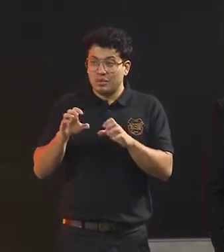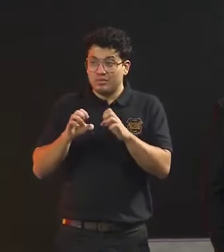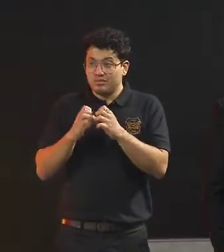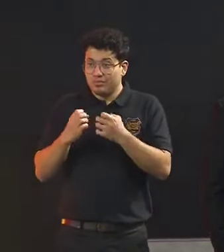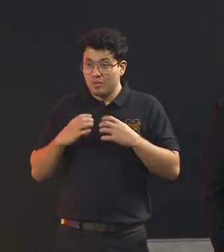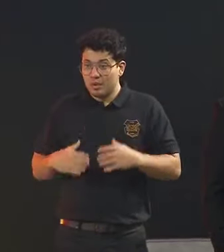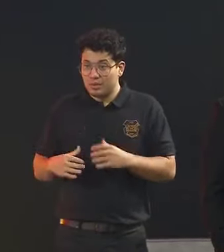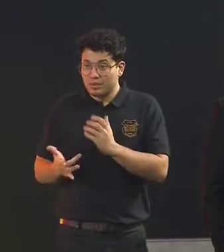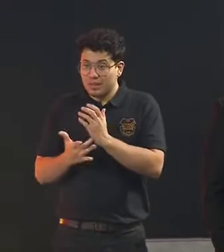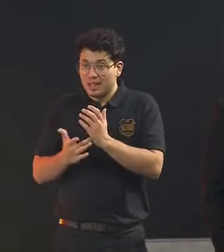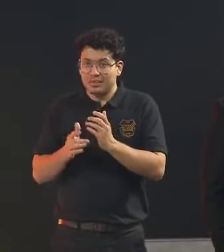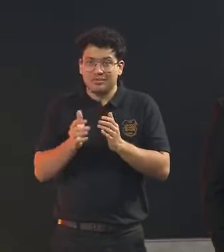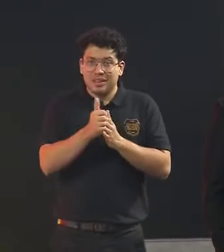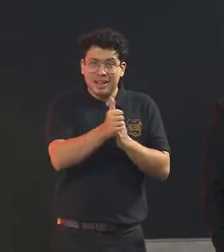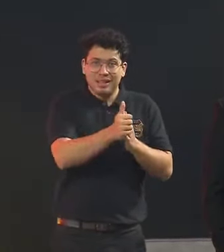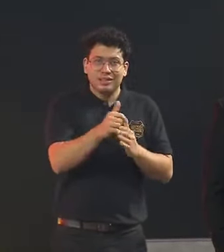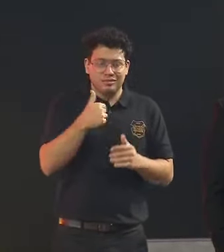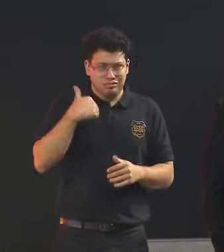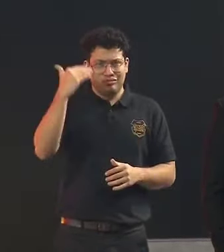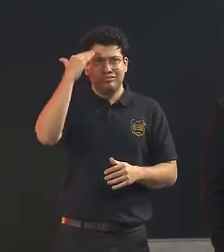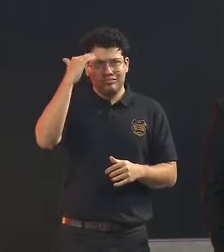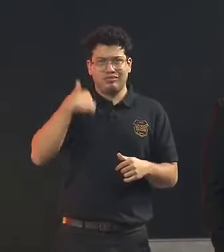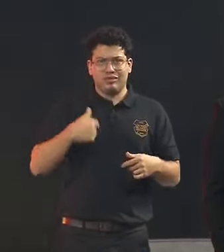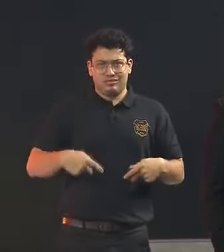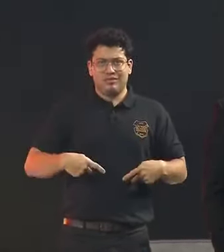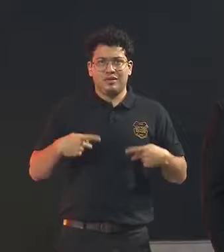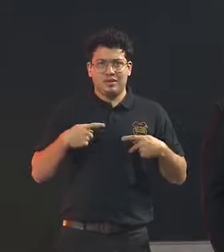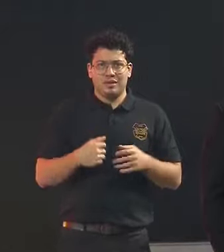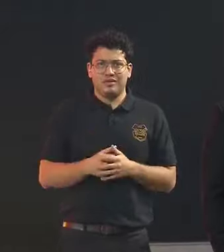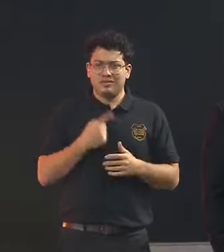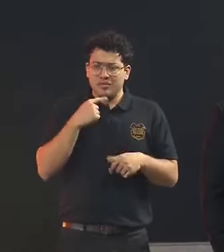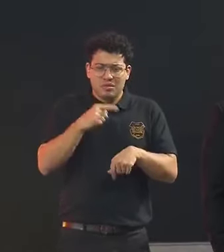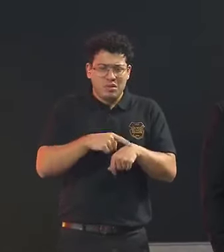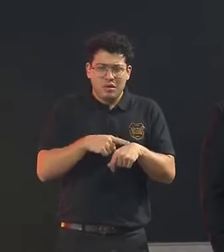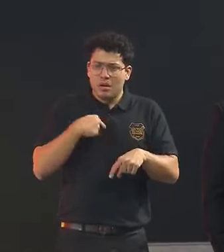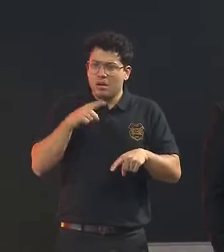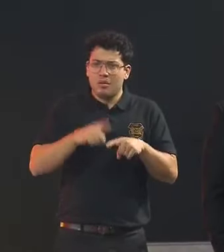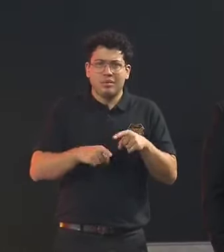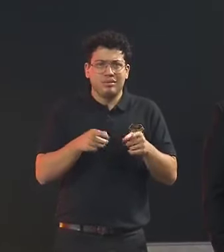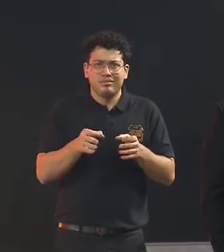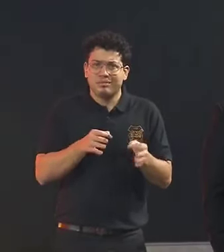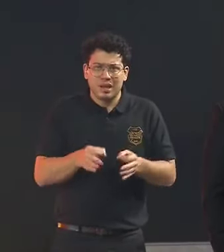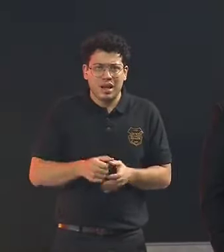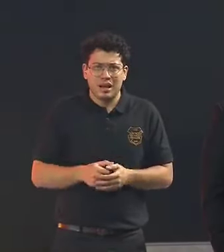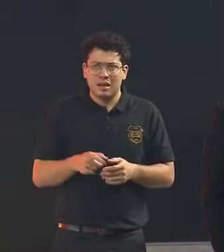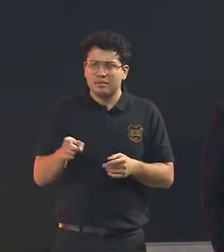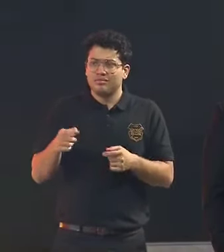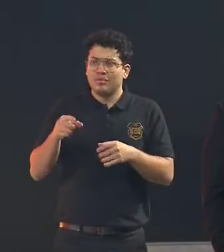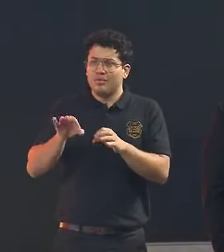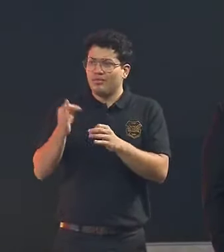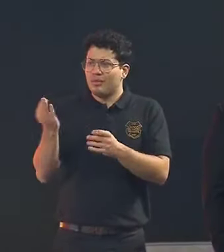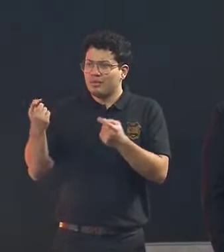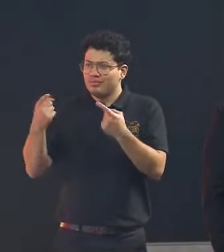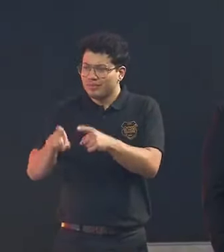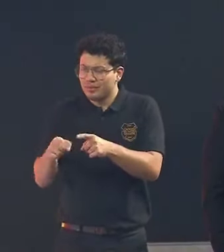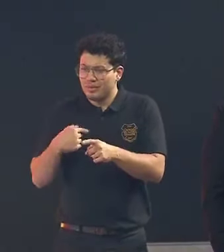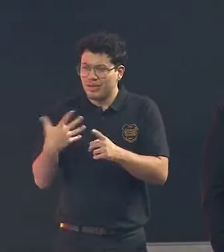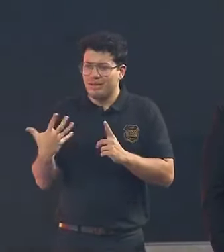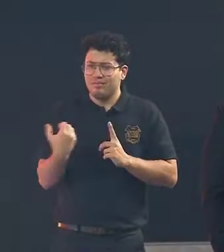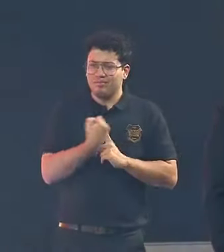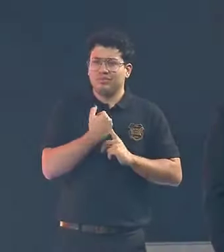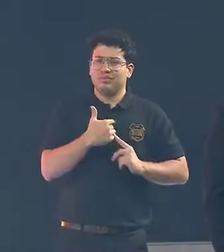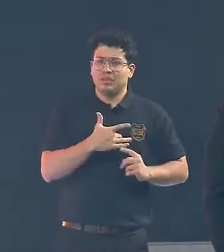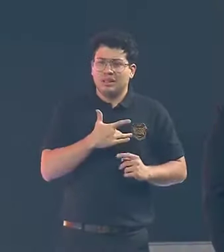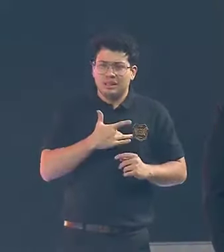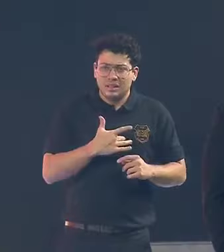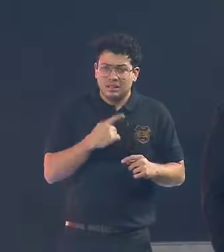yo. Hubo momentos inexplicables, pasaron cosas que nos golpeaban el alma, momentos en los que cualquier otro